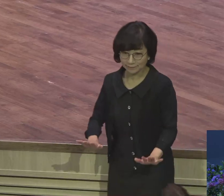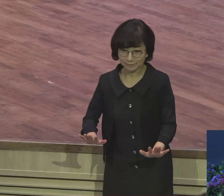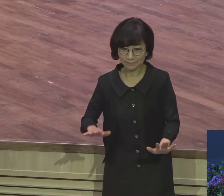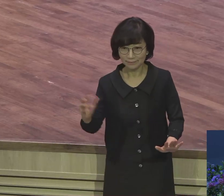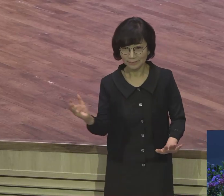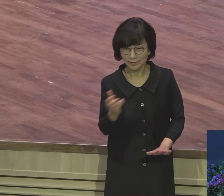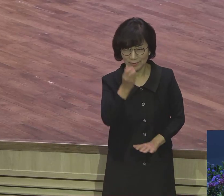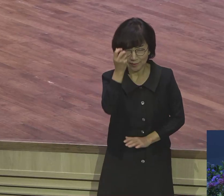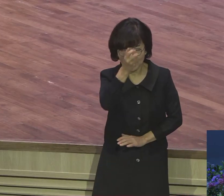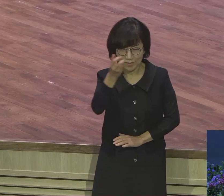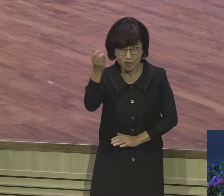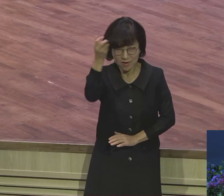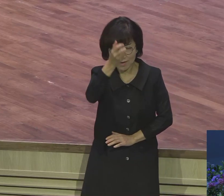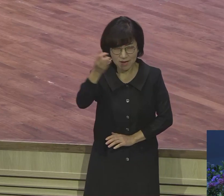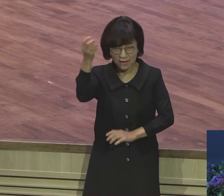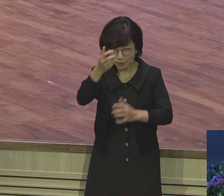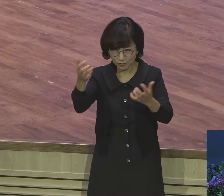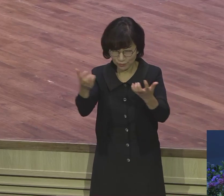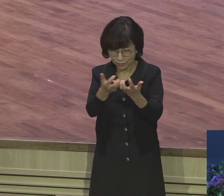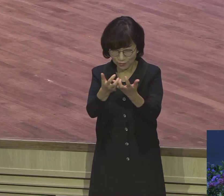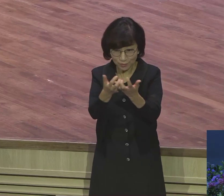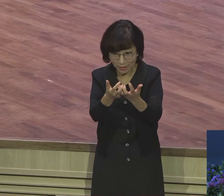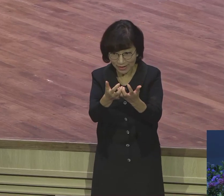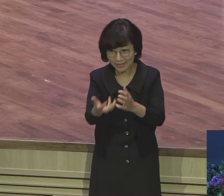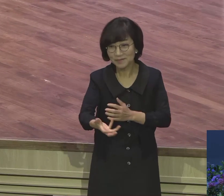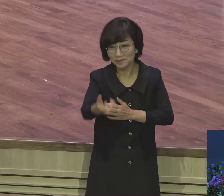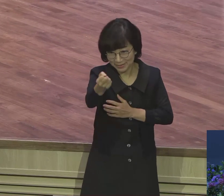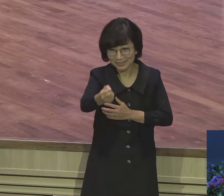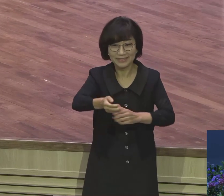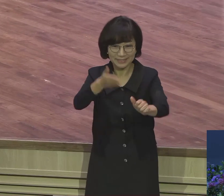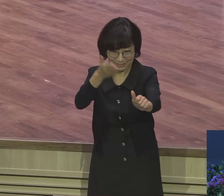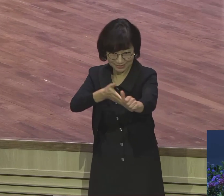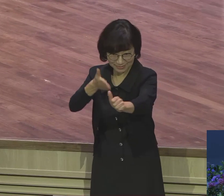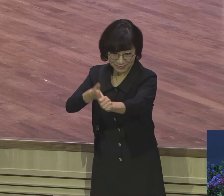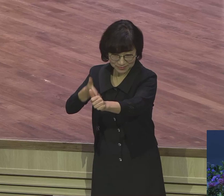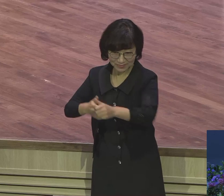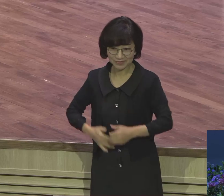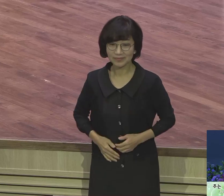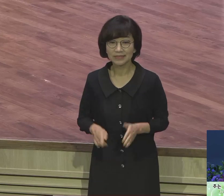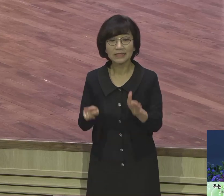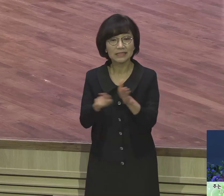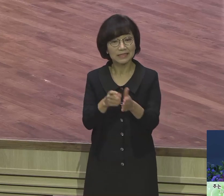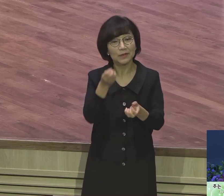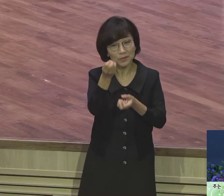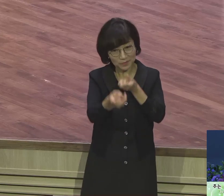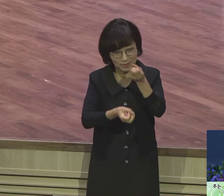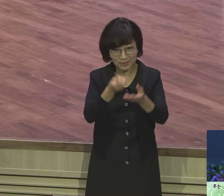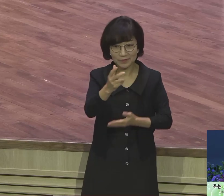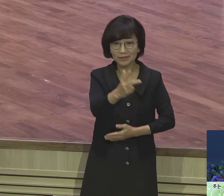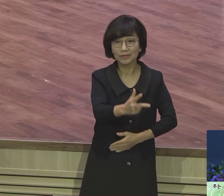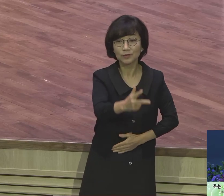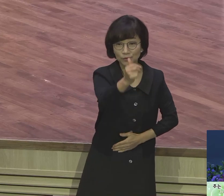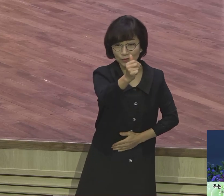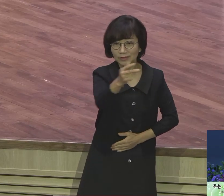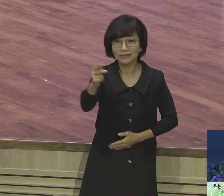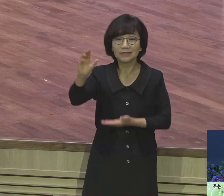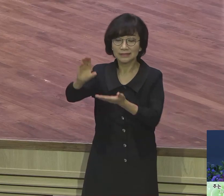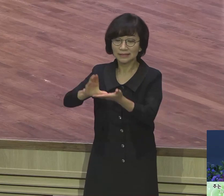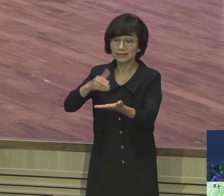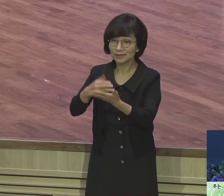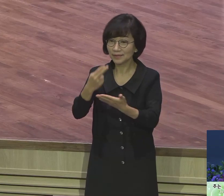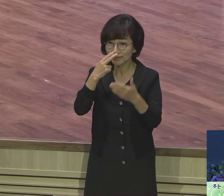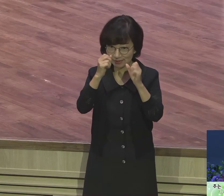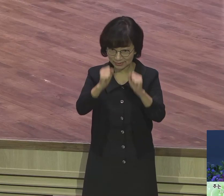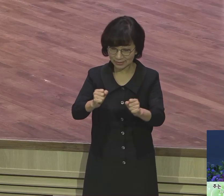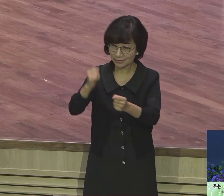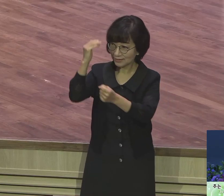성령 충만을 받는 시간되기 바랍니다. 지난 고백합니다. 주는 그리스도시오